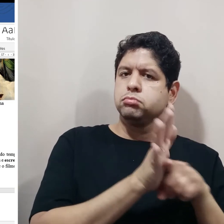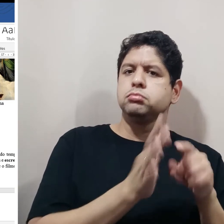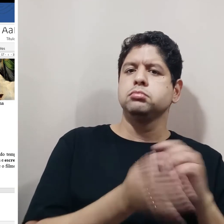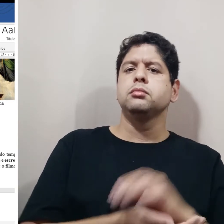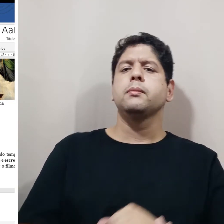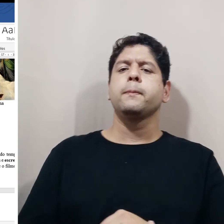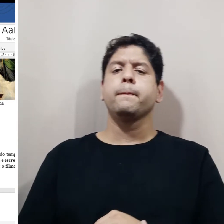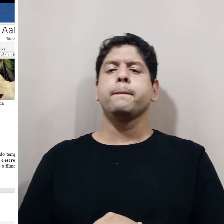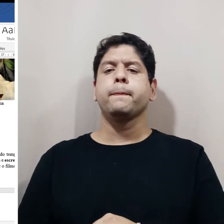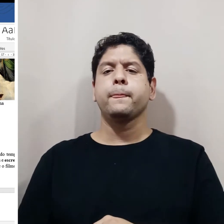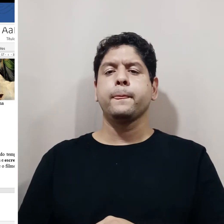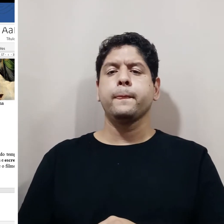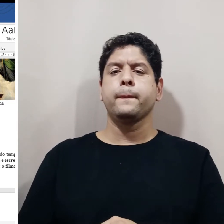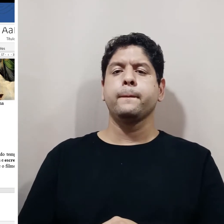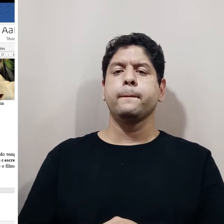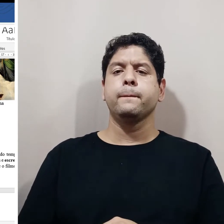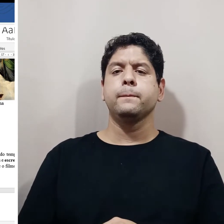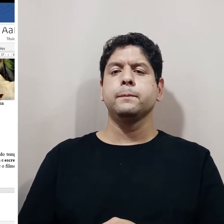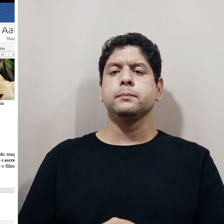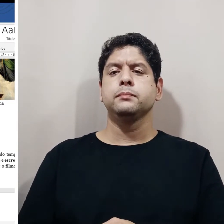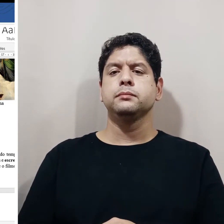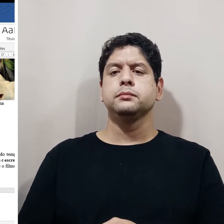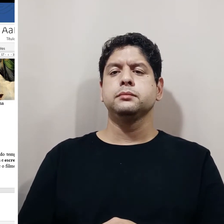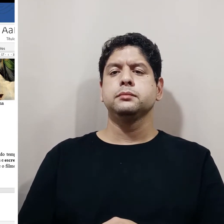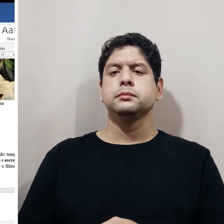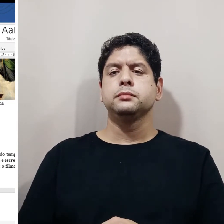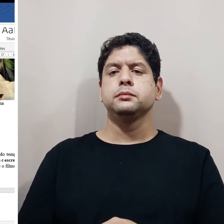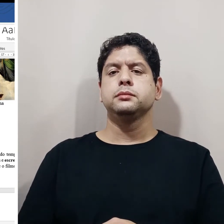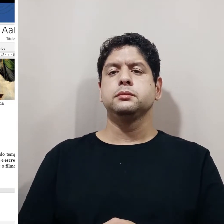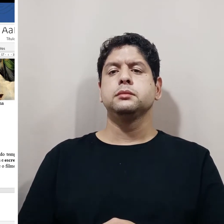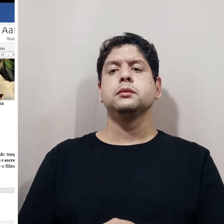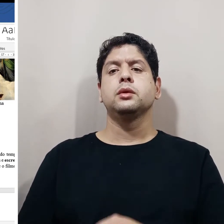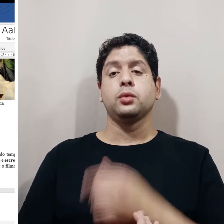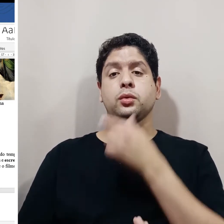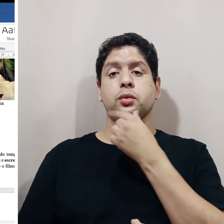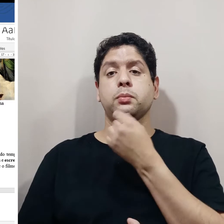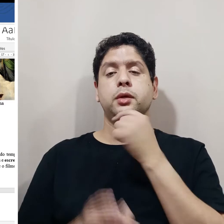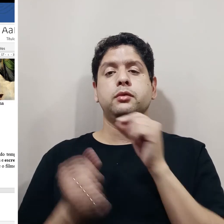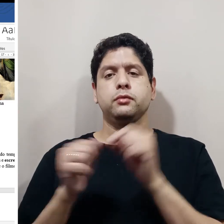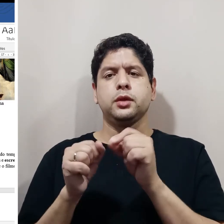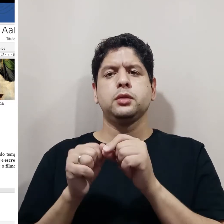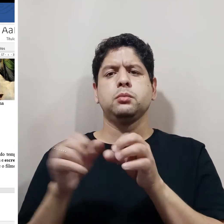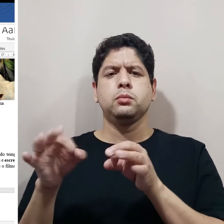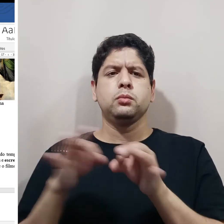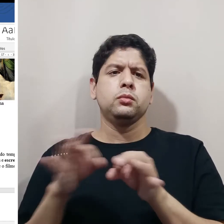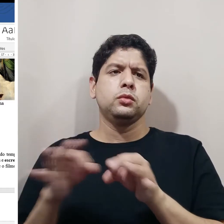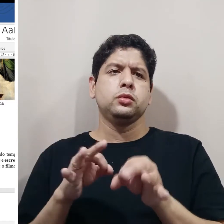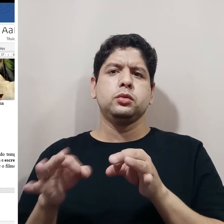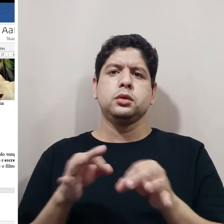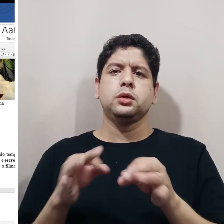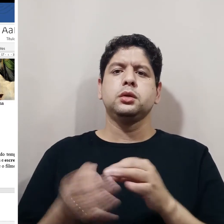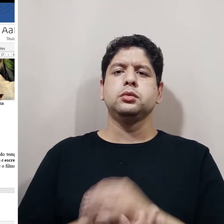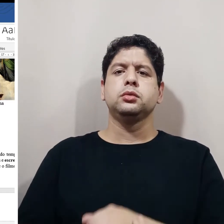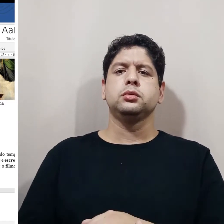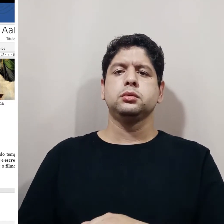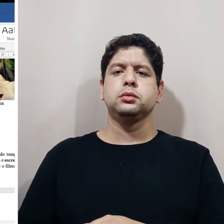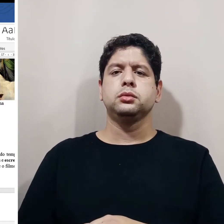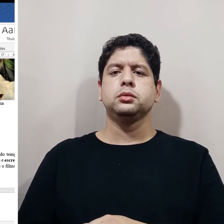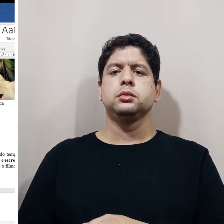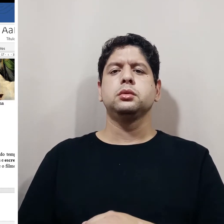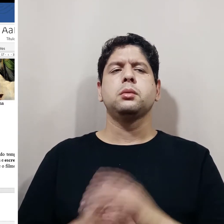também não só em pinturas, né, mas ele também foi cientista, né? Leonardo da Vinci, ele